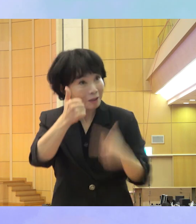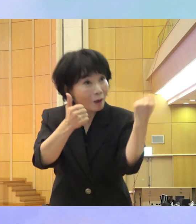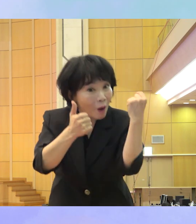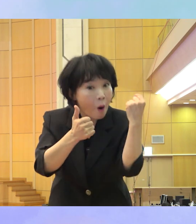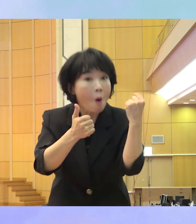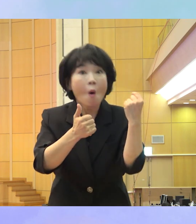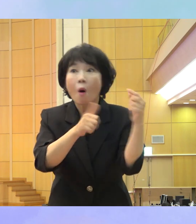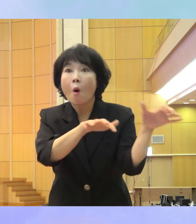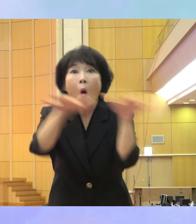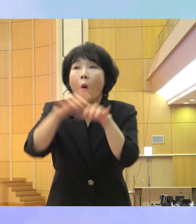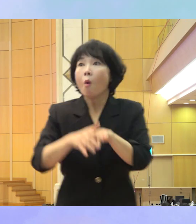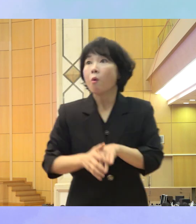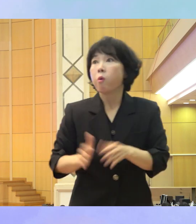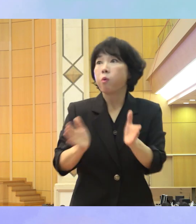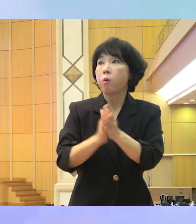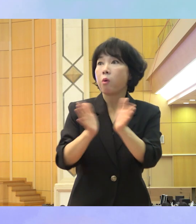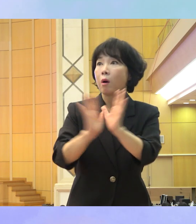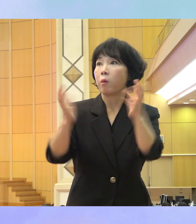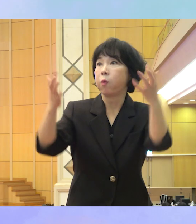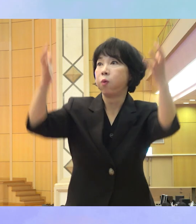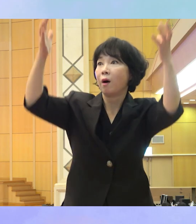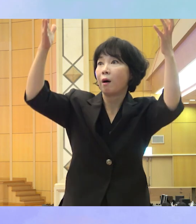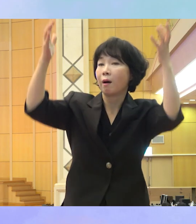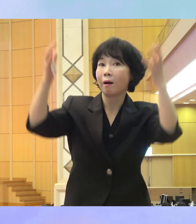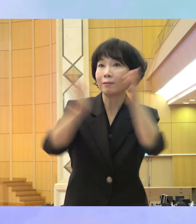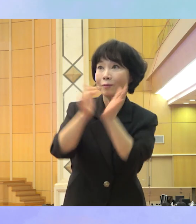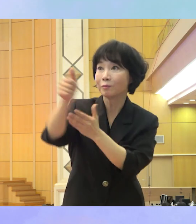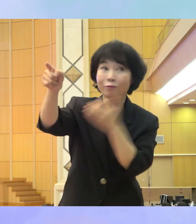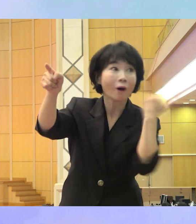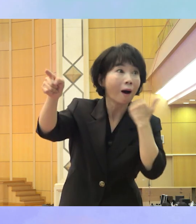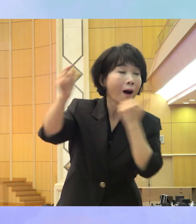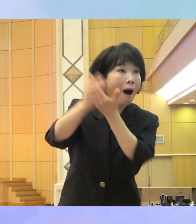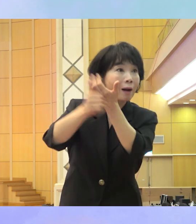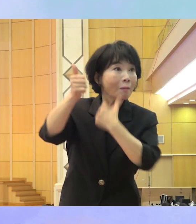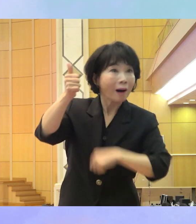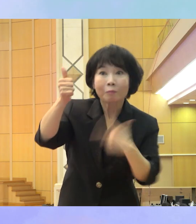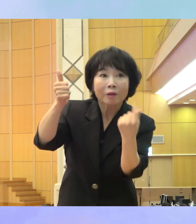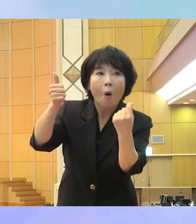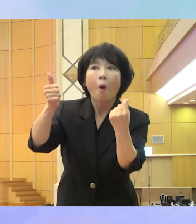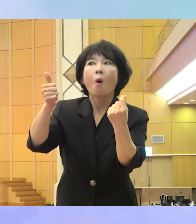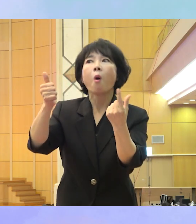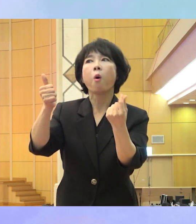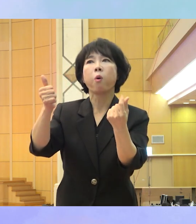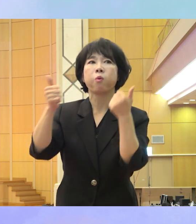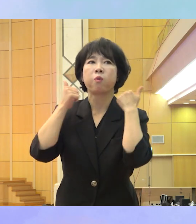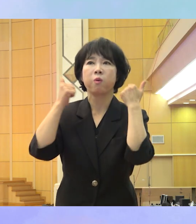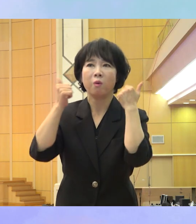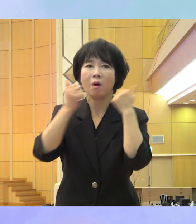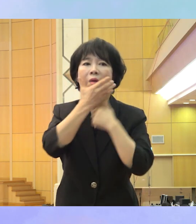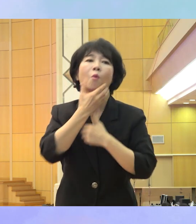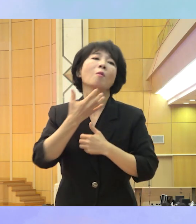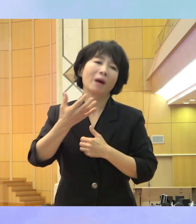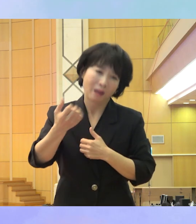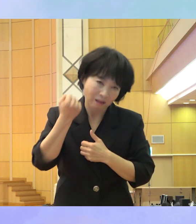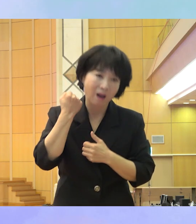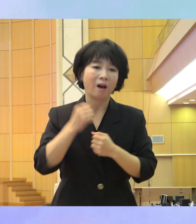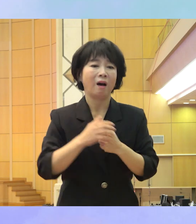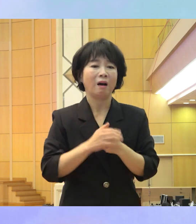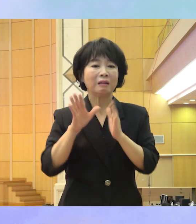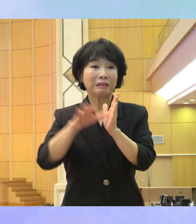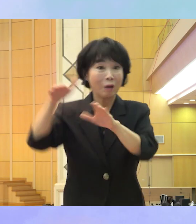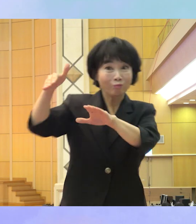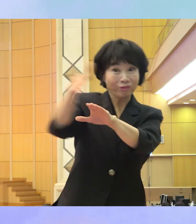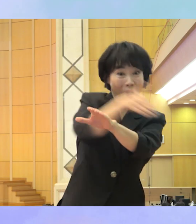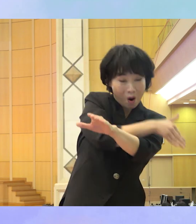듣고 예수님은 그리스도구나, 사랑의 하나님의 아들이구나, 그런 자가 복이 있구나. 그렇기 때문에